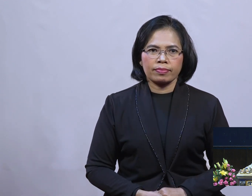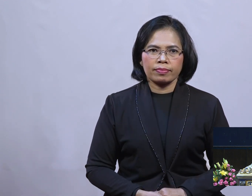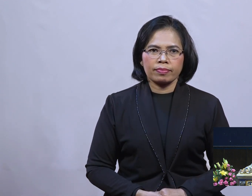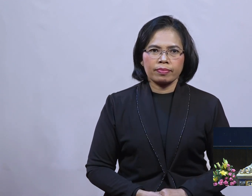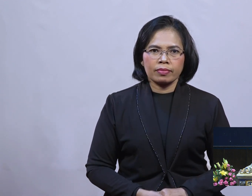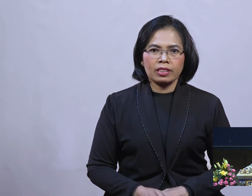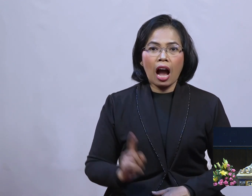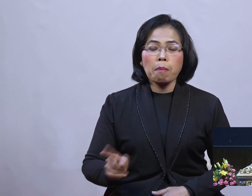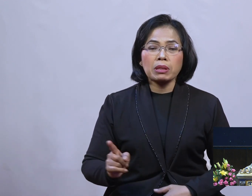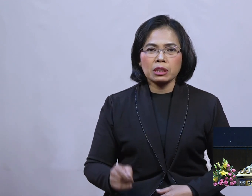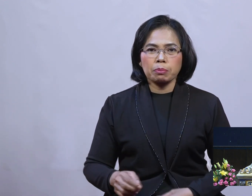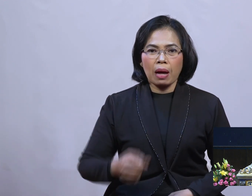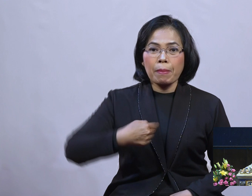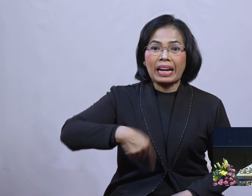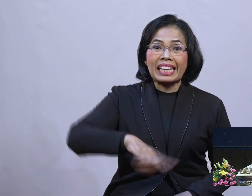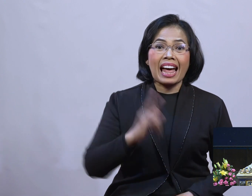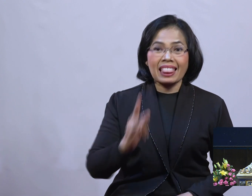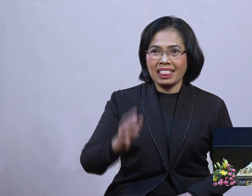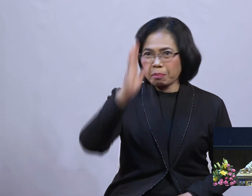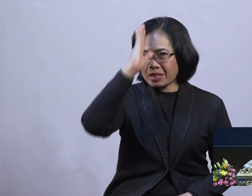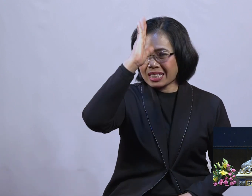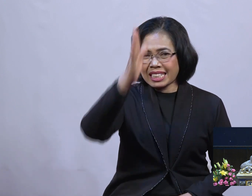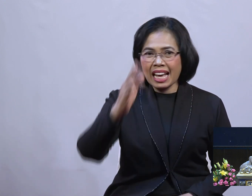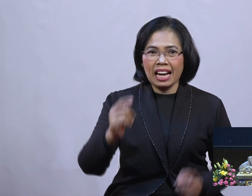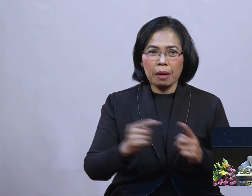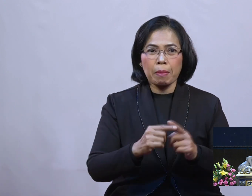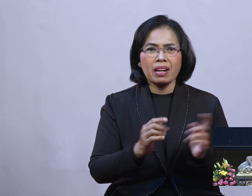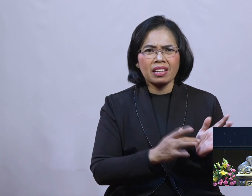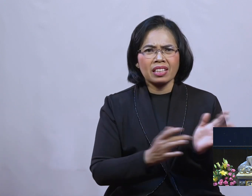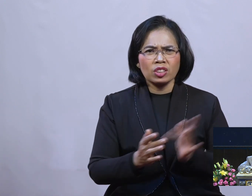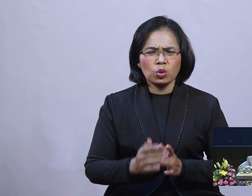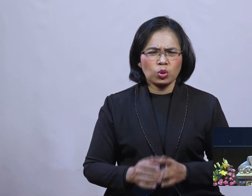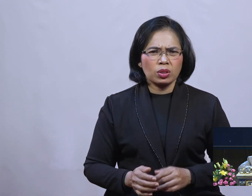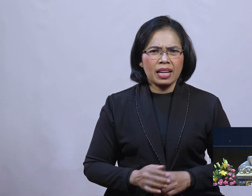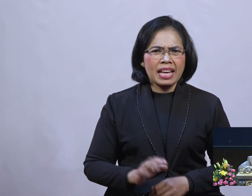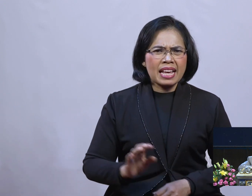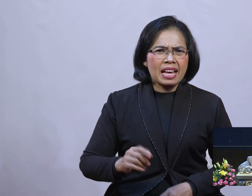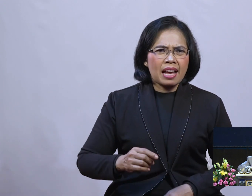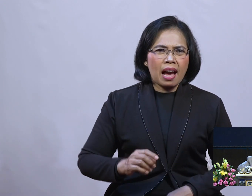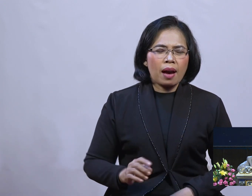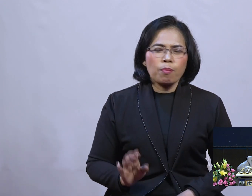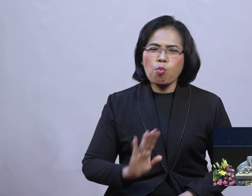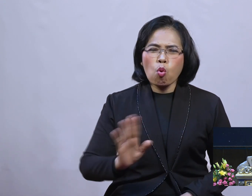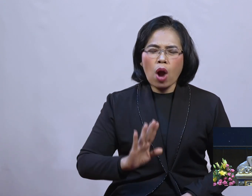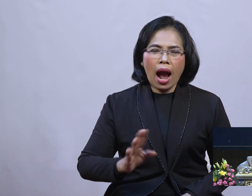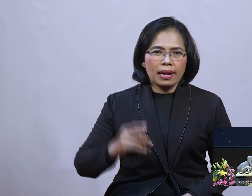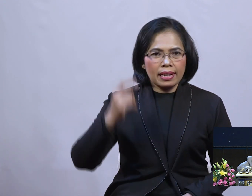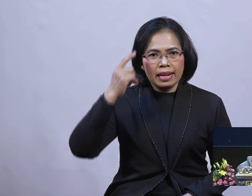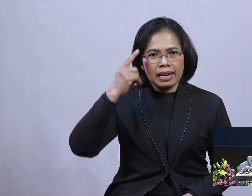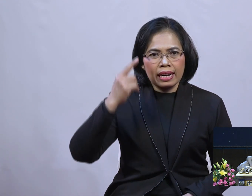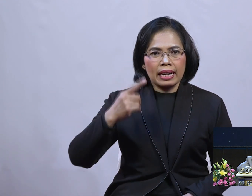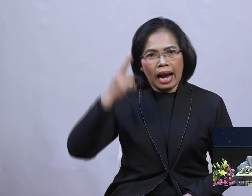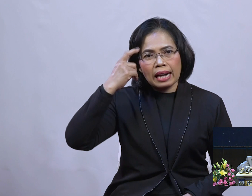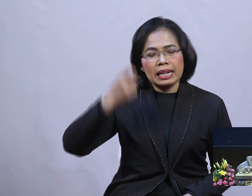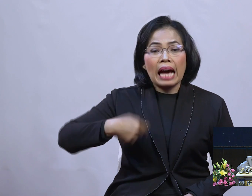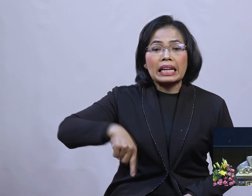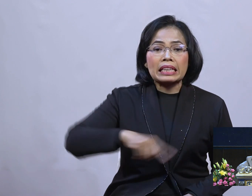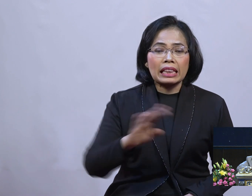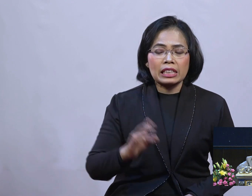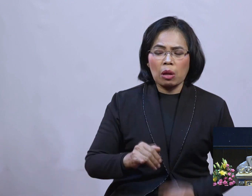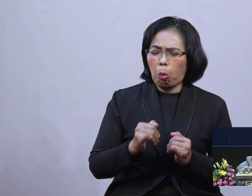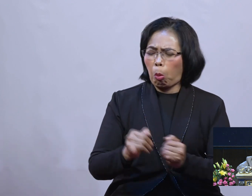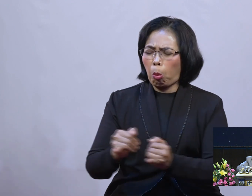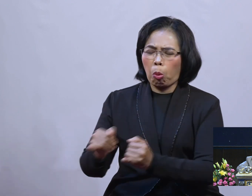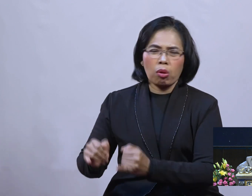hai kenapa kita bisa setia sama Yesus bukankah kita tidak dihina bukan karena kita tidak ditekan bukankah kita disakiti bukan karena kita tidak